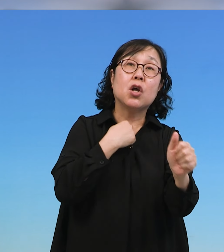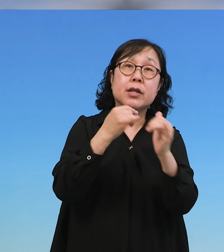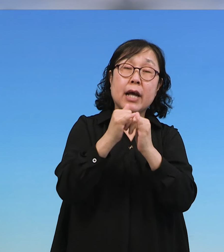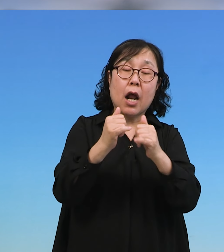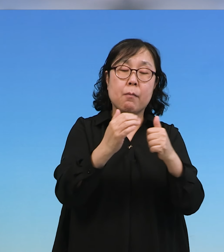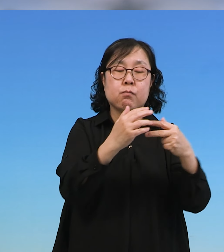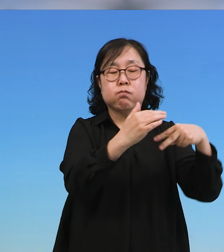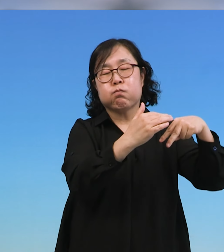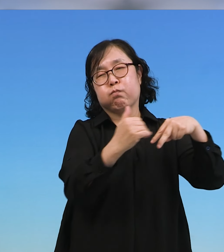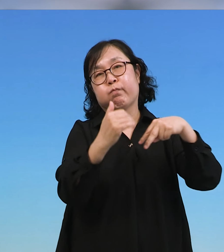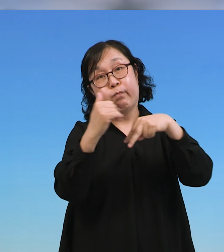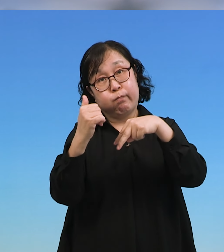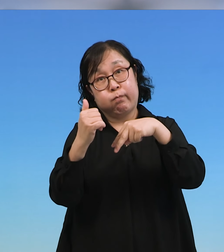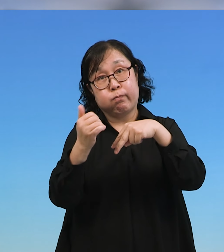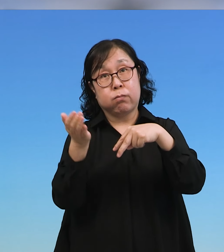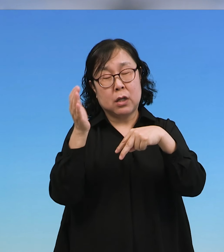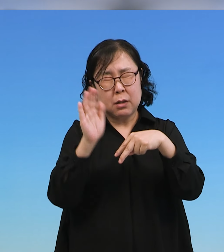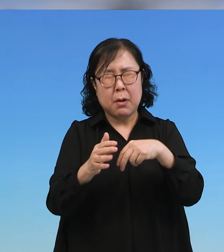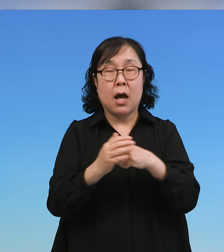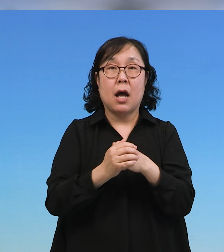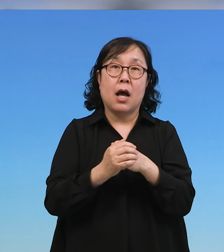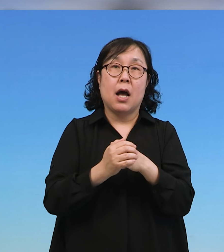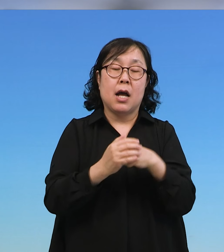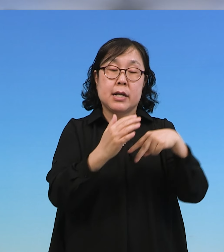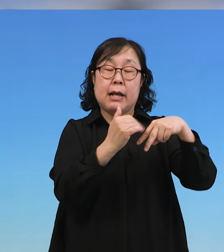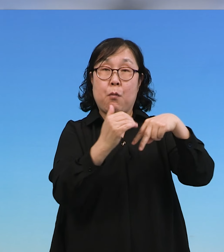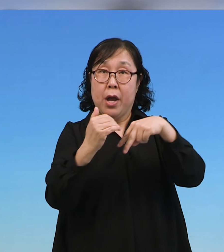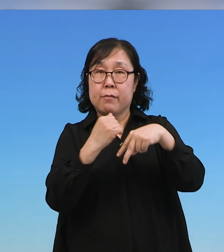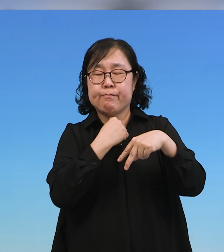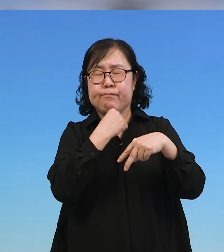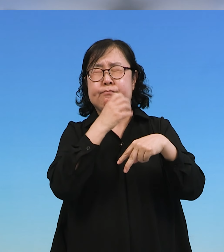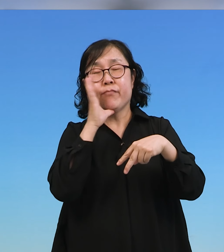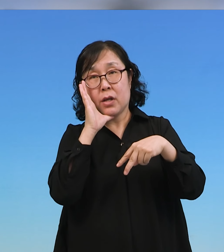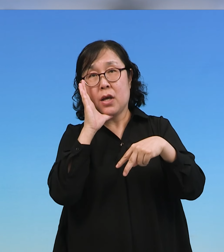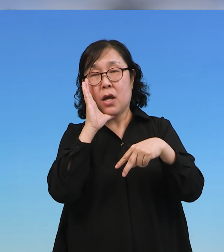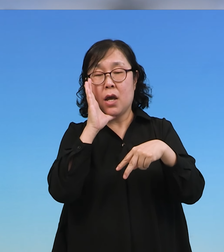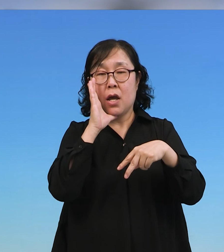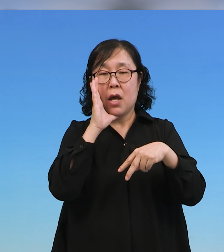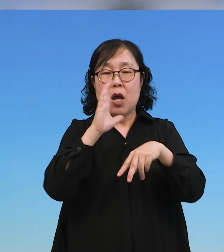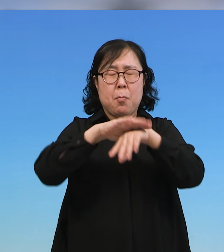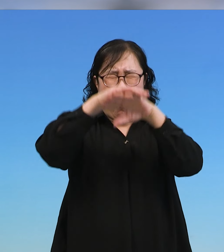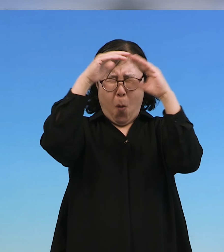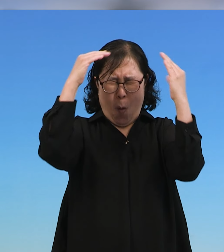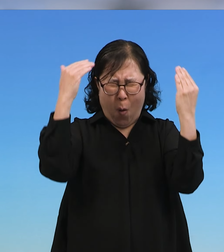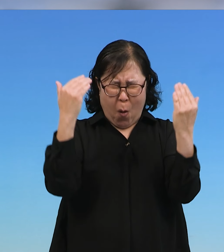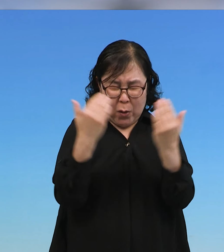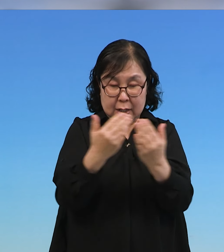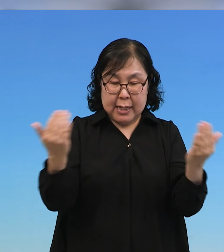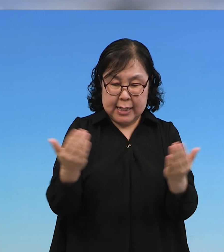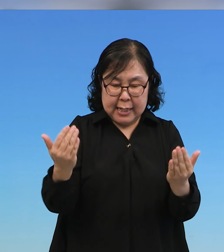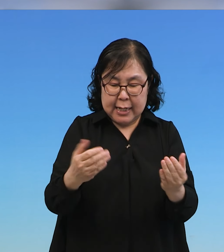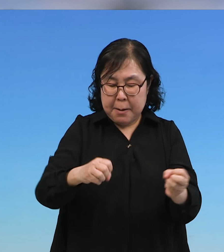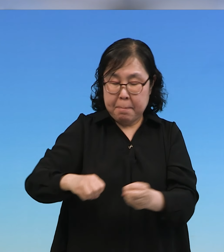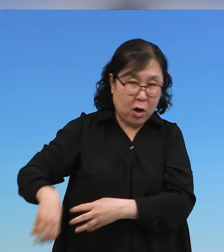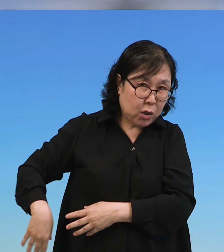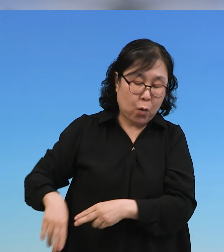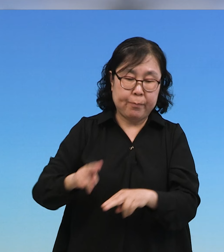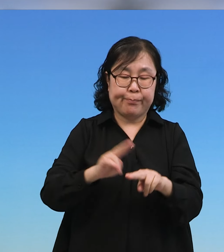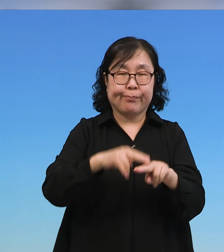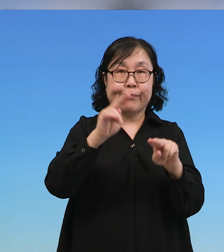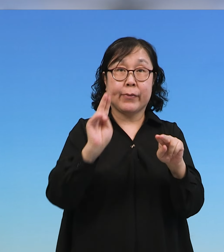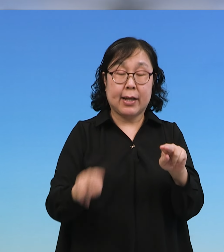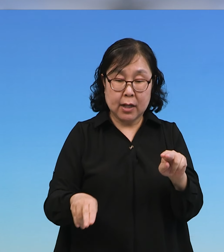사무엘인데, 그러나 그는 노년에 미련 없이 그 모든 것들을 다 내려놓고 고향으로